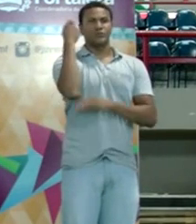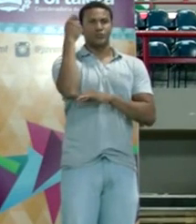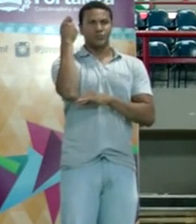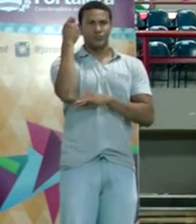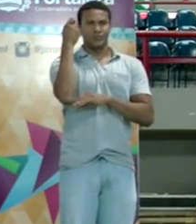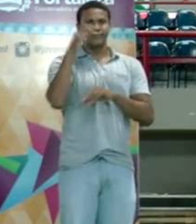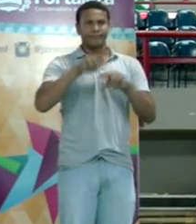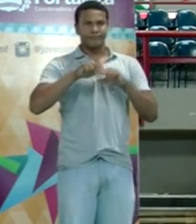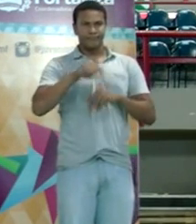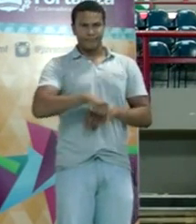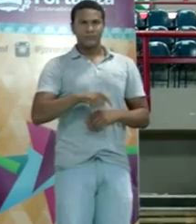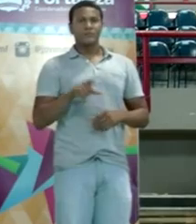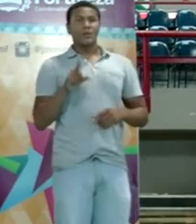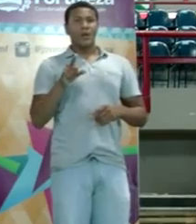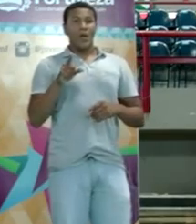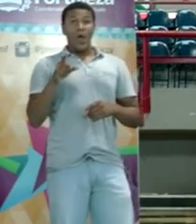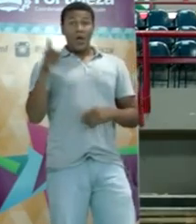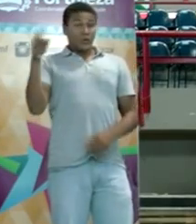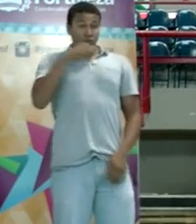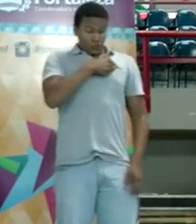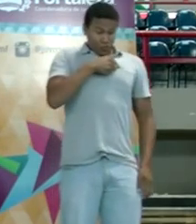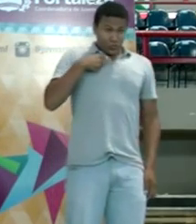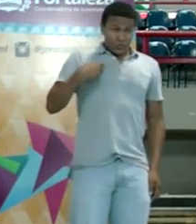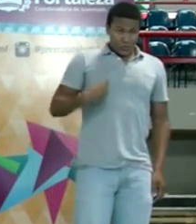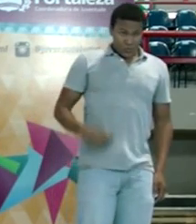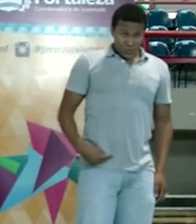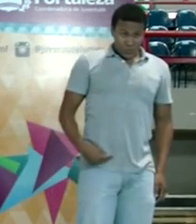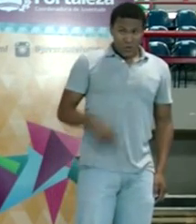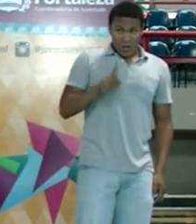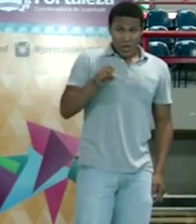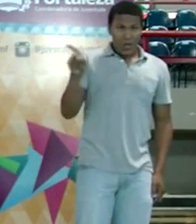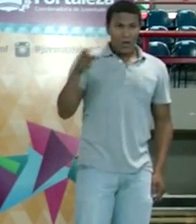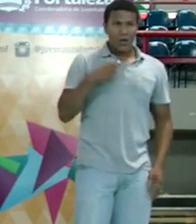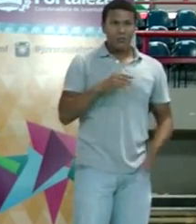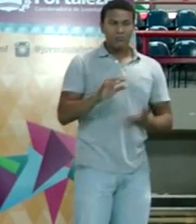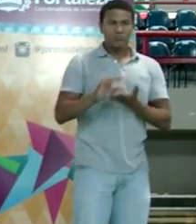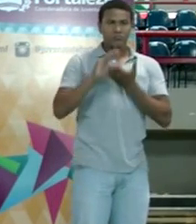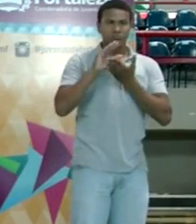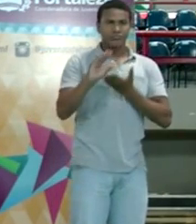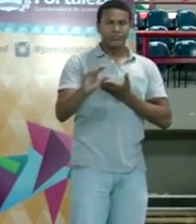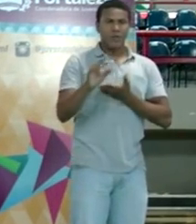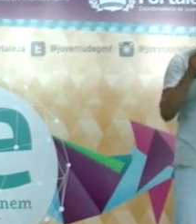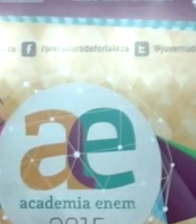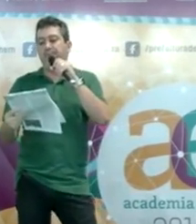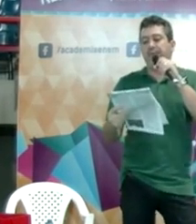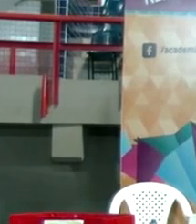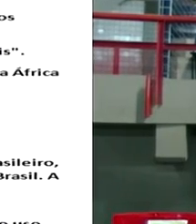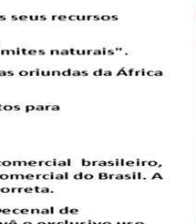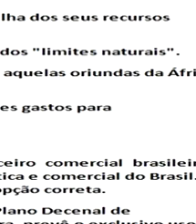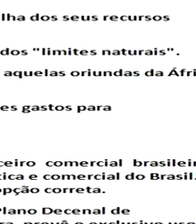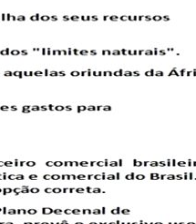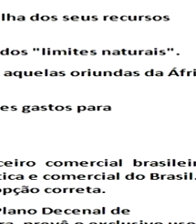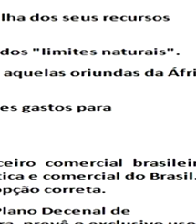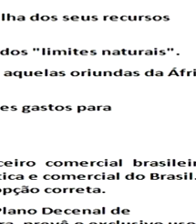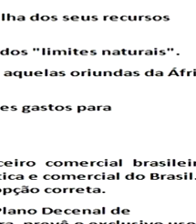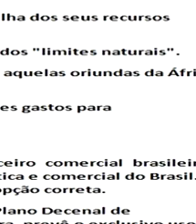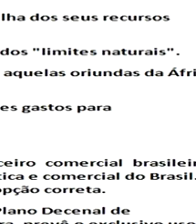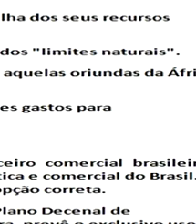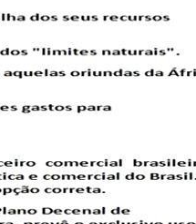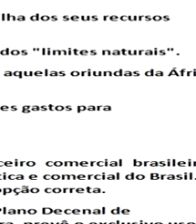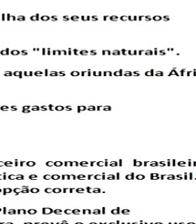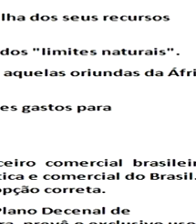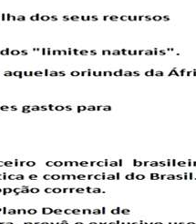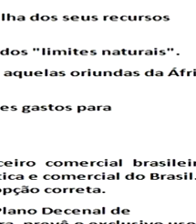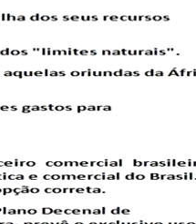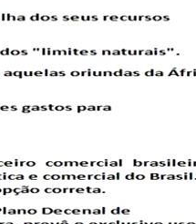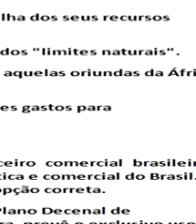os chineses estão favorecendo a ideia de uma nova. E aí, disso que fala a questão. Na última década,